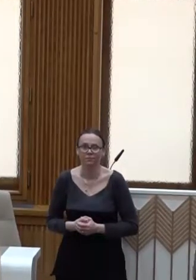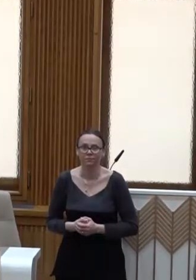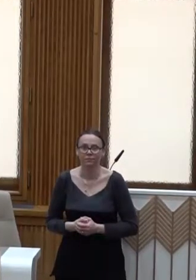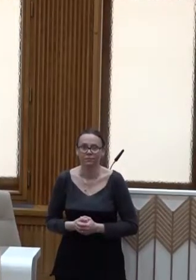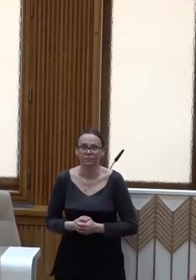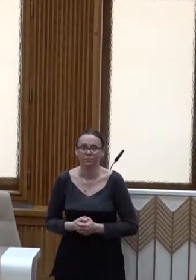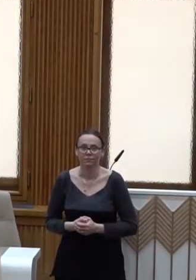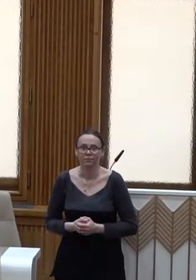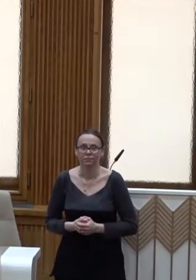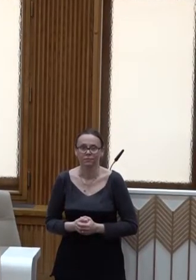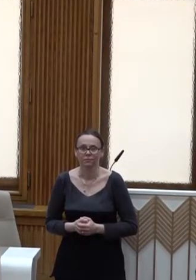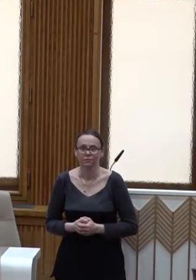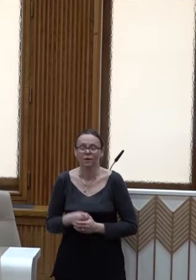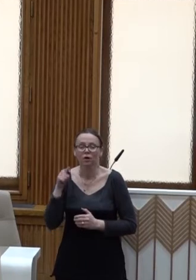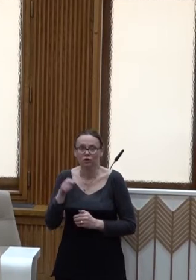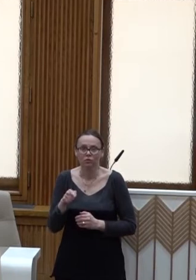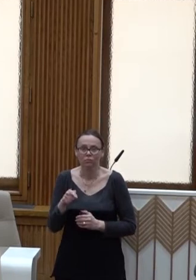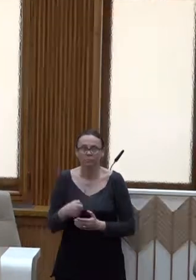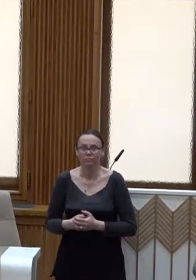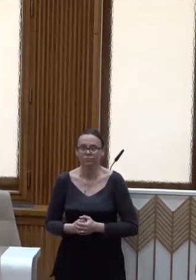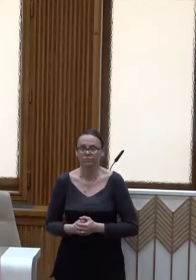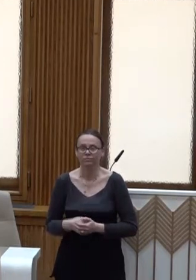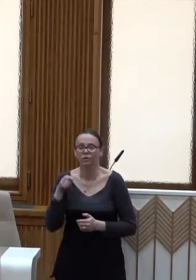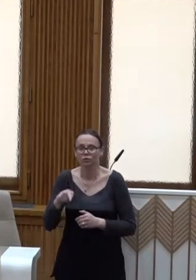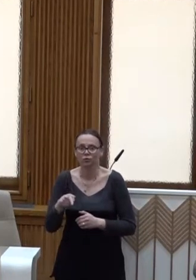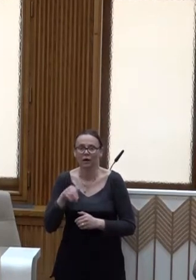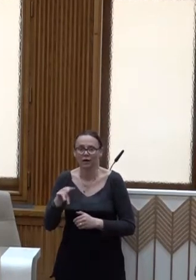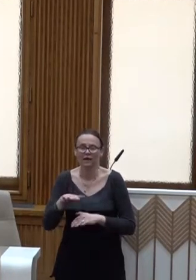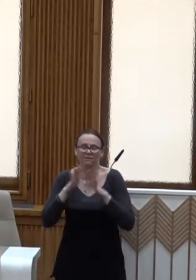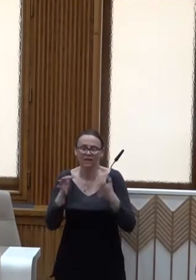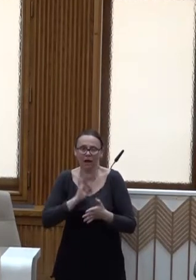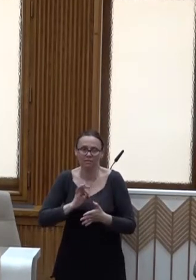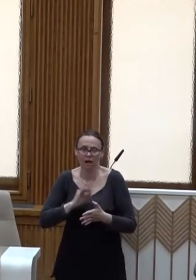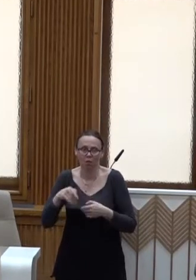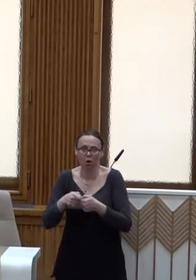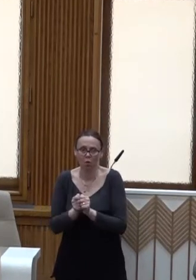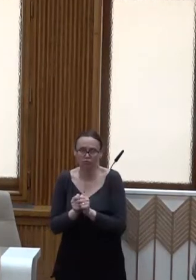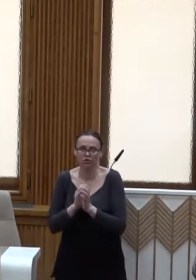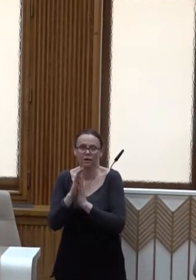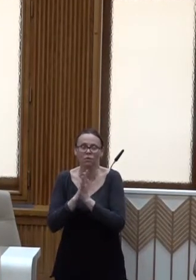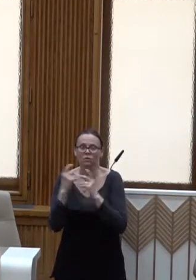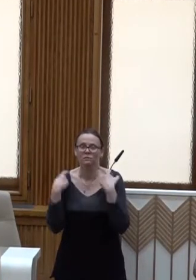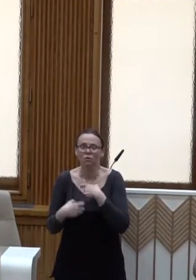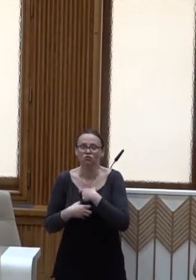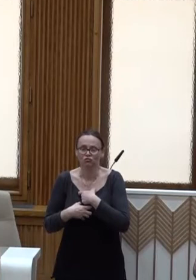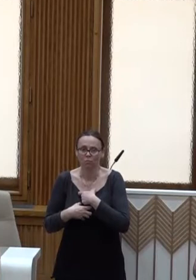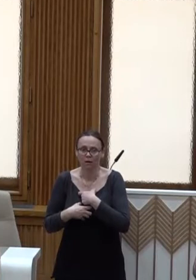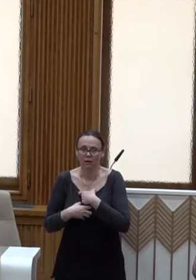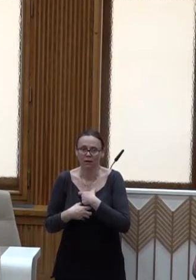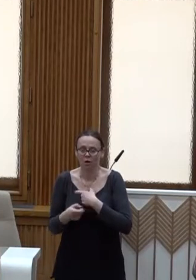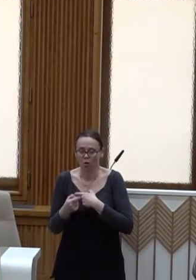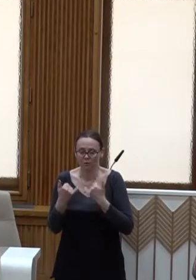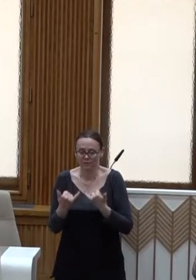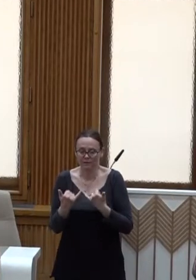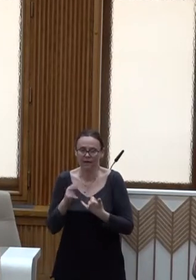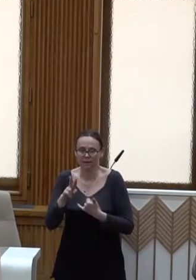tukaj pade velika vloga oziroma naloga na občine, tako da prosimo župane, da od zdaj naprej, nekateri so